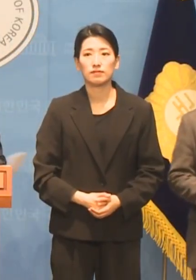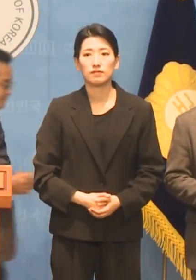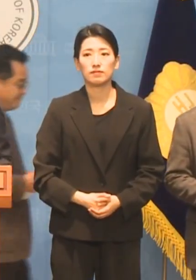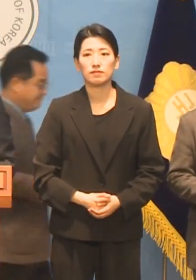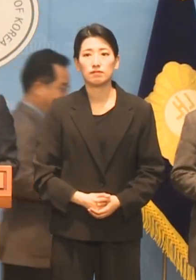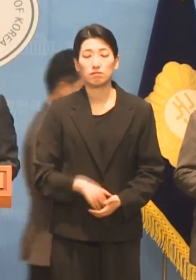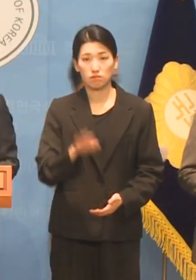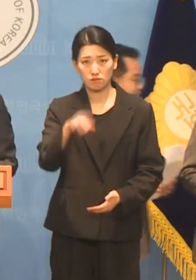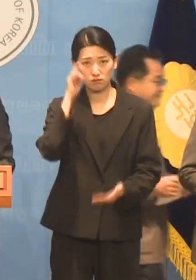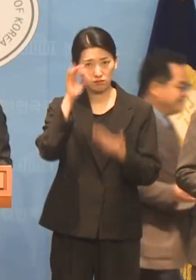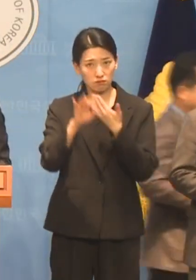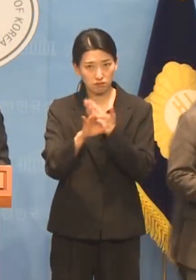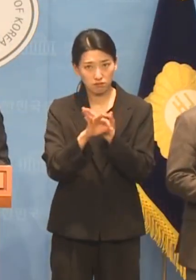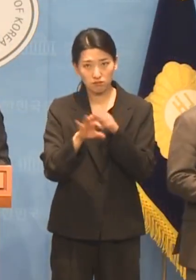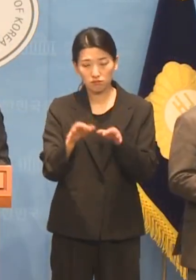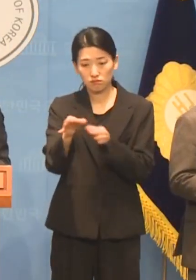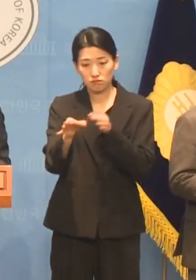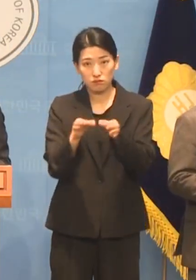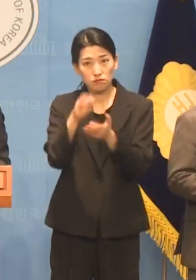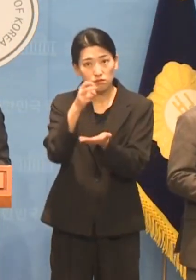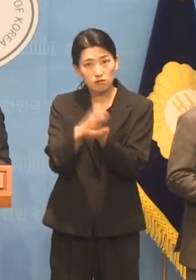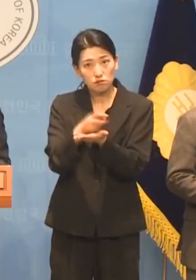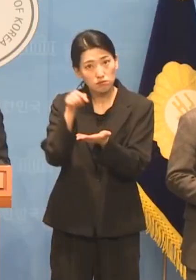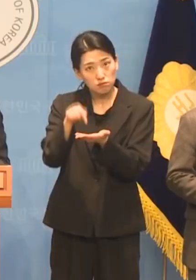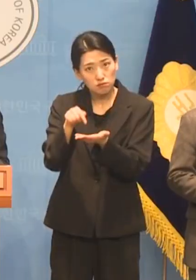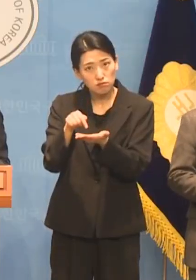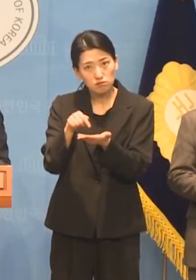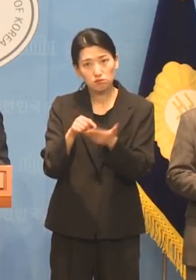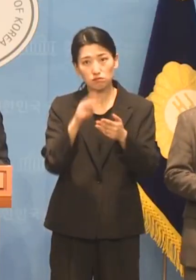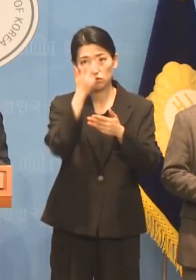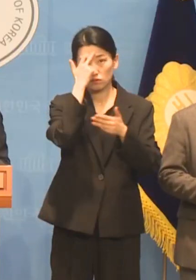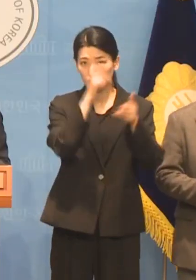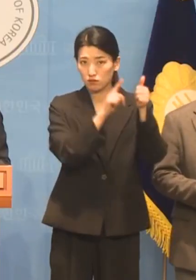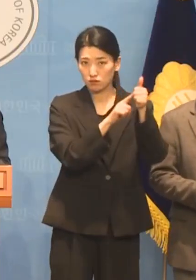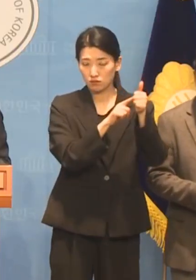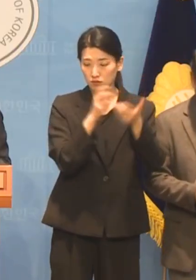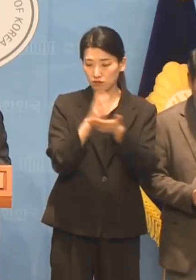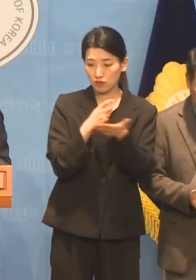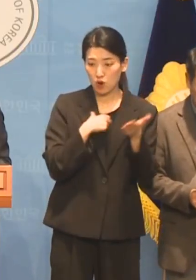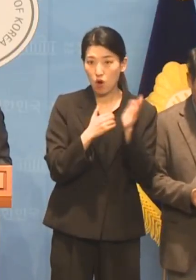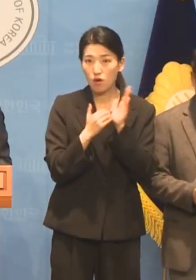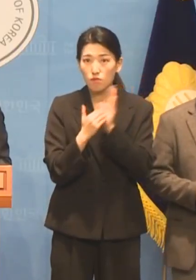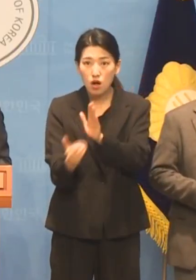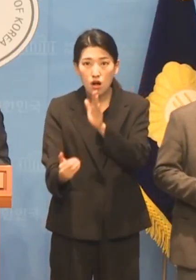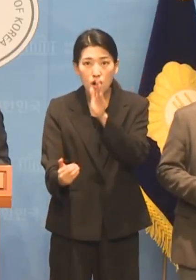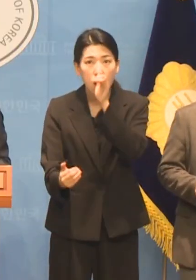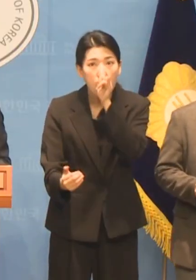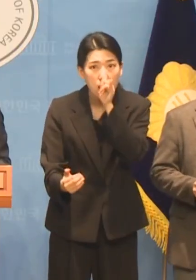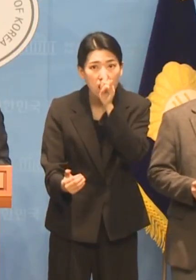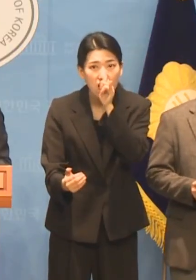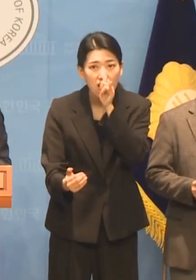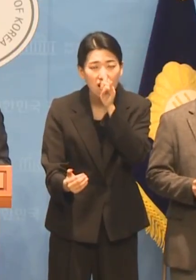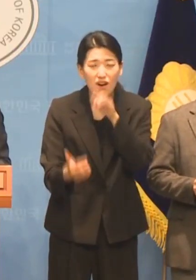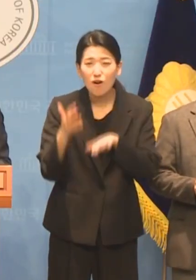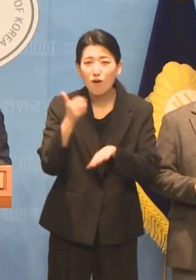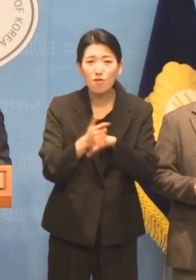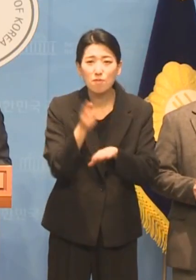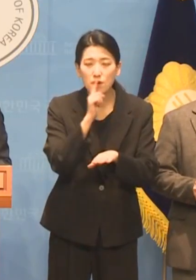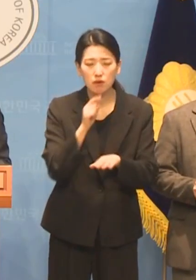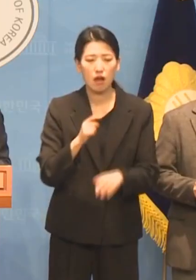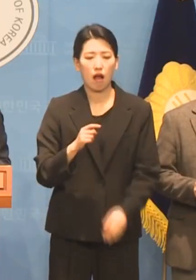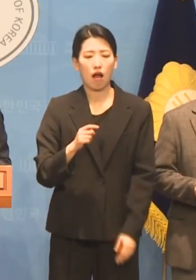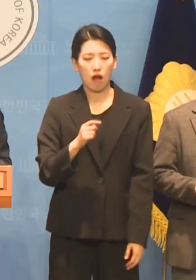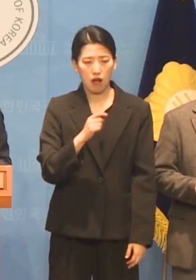만약 이번 상법 개정안에 대해 제2요구가 이루어진다면 대한민국에 투자하면 주주로서